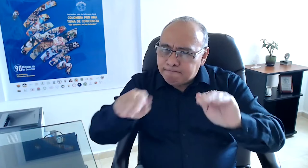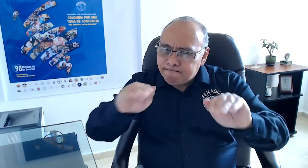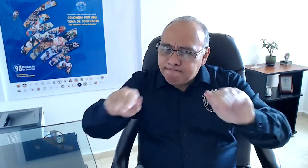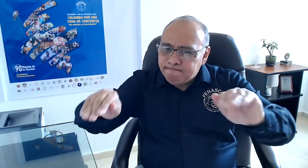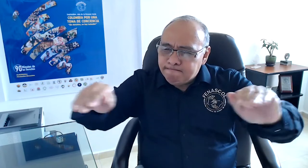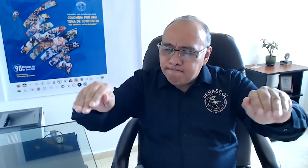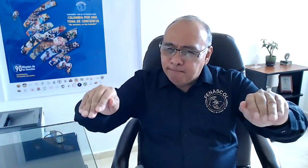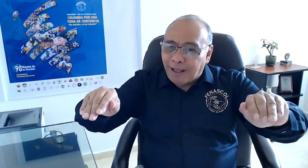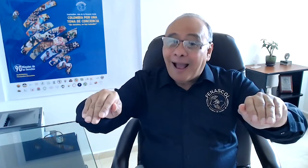cabo?